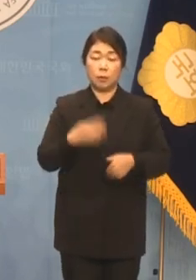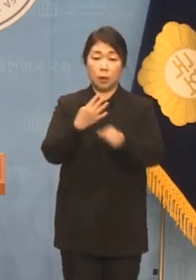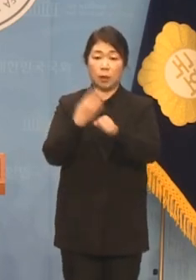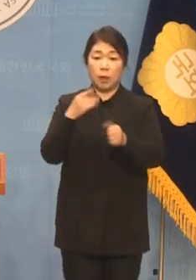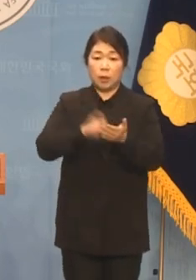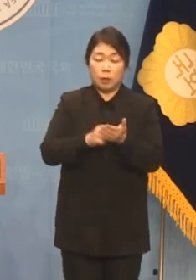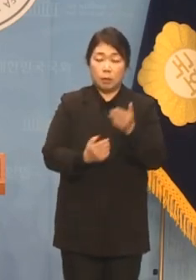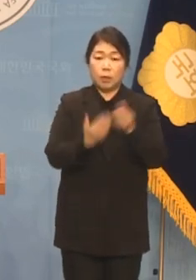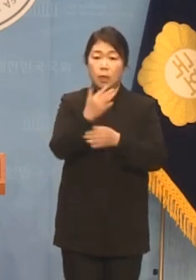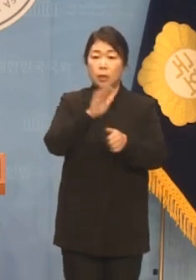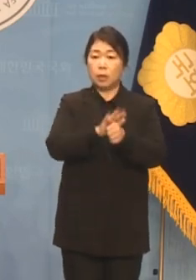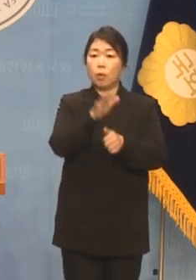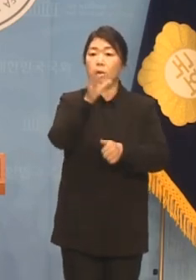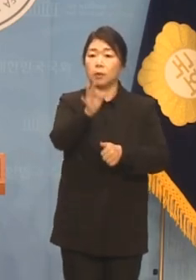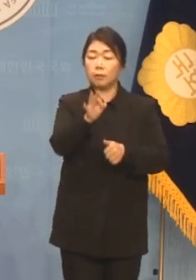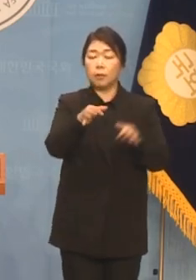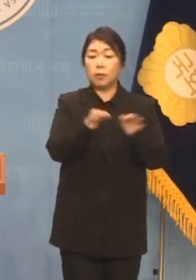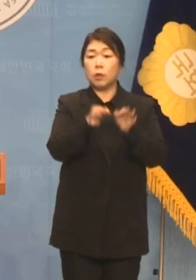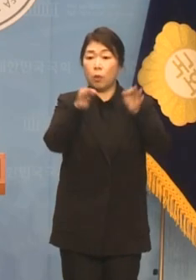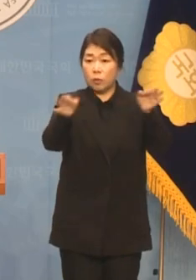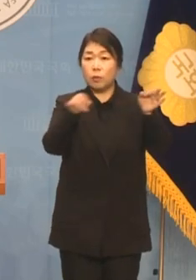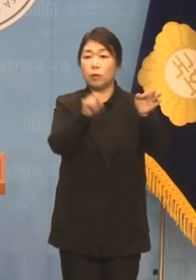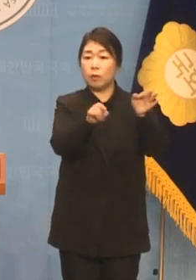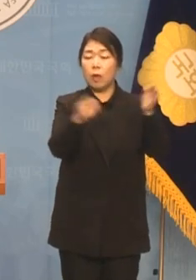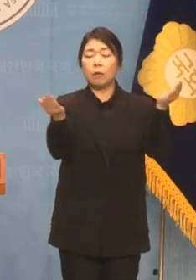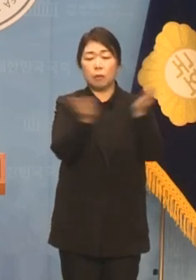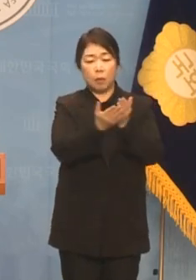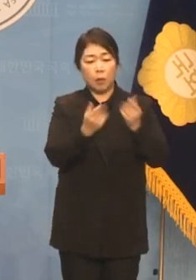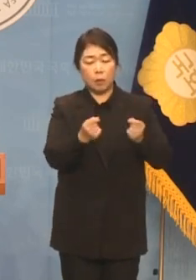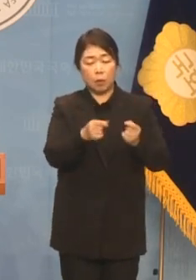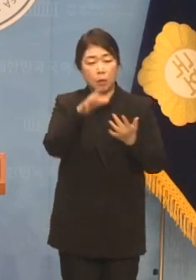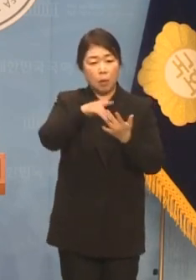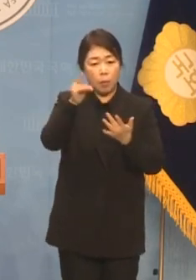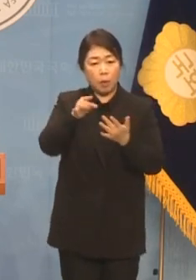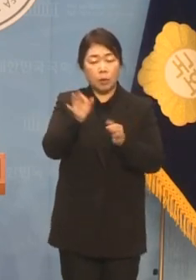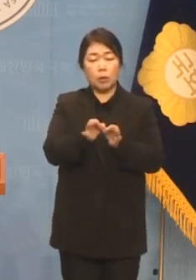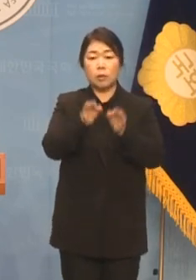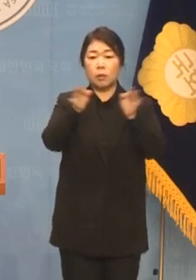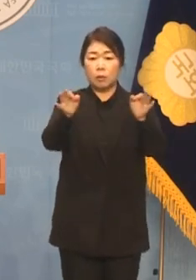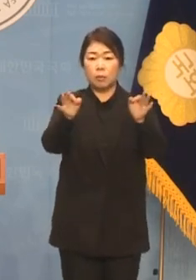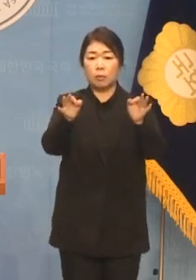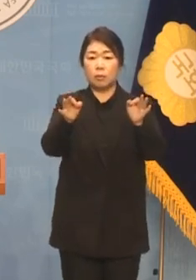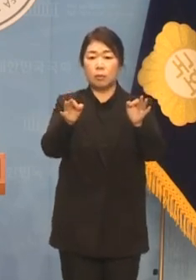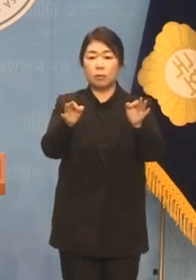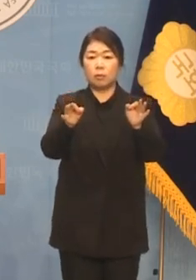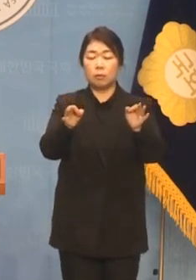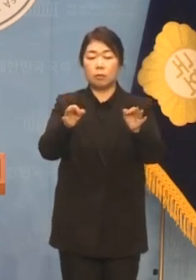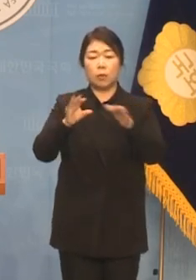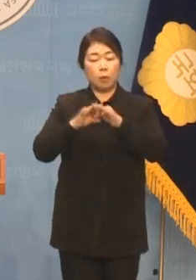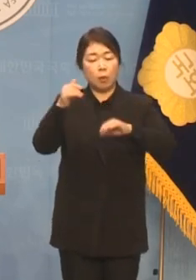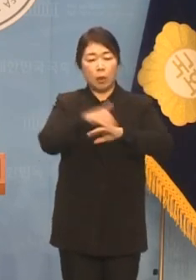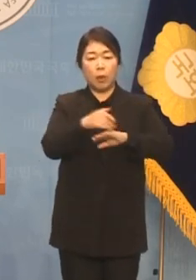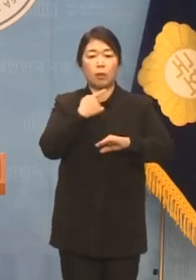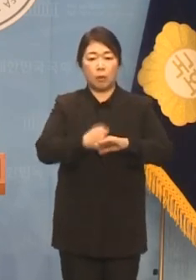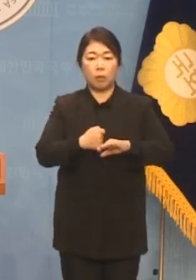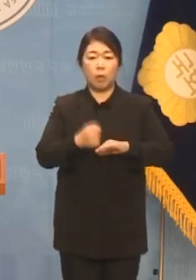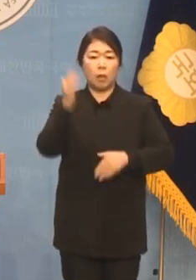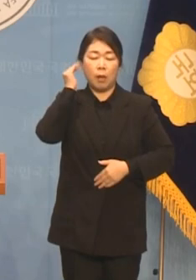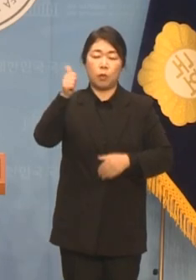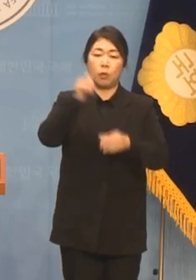지원금 보편 지급이라는 국민적 요구에 맞서 선별 지금 신념을 굽히지 않았던 전 대선